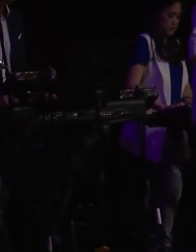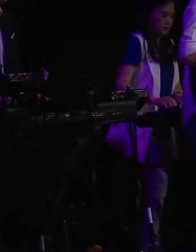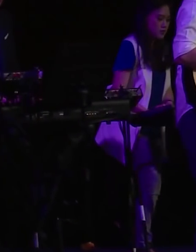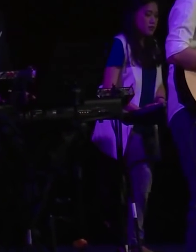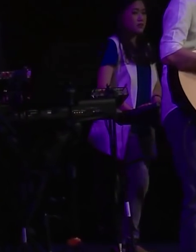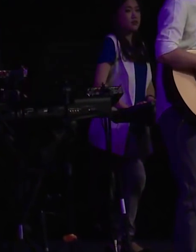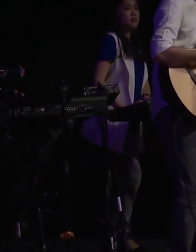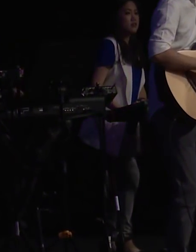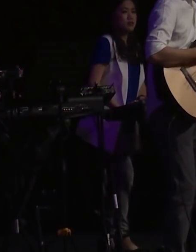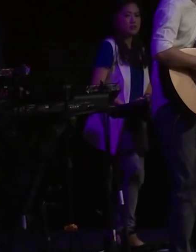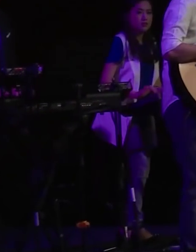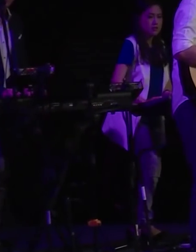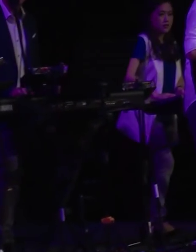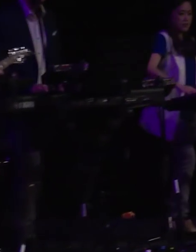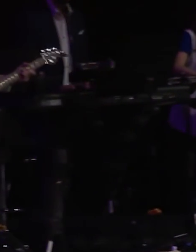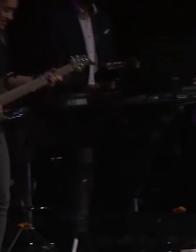yang telah